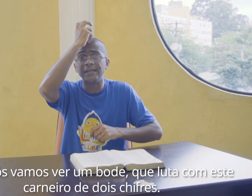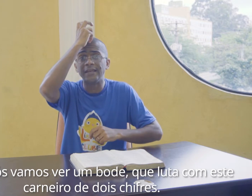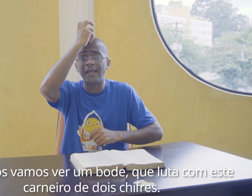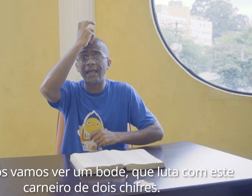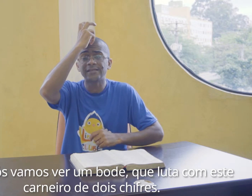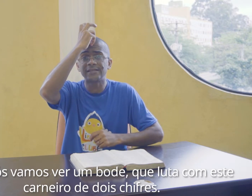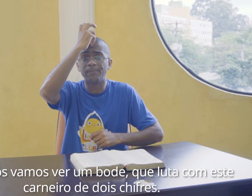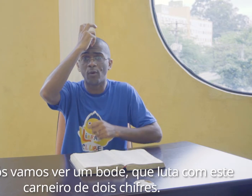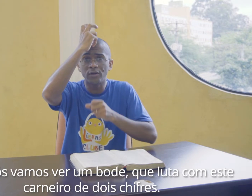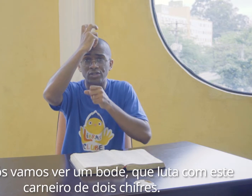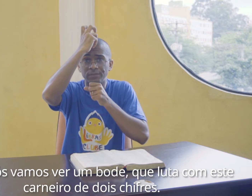E esse bode,